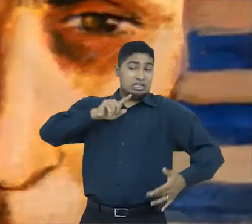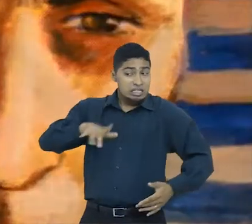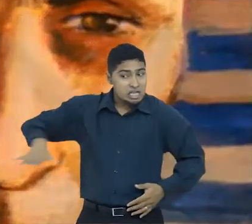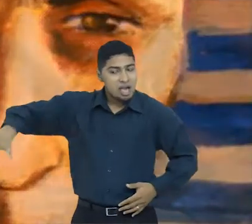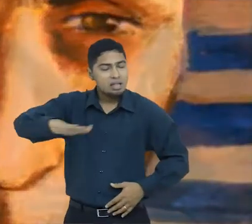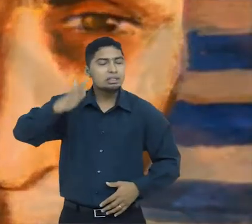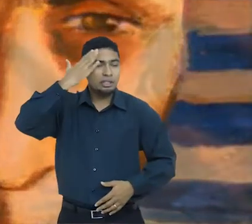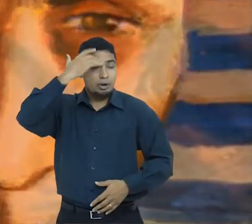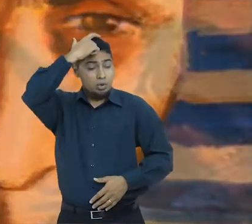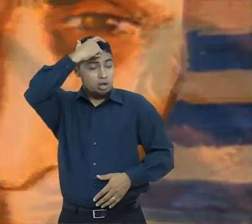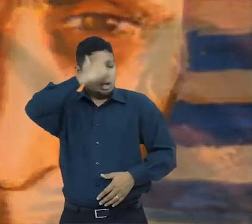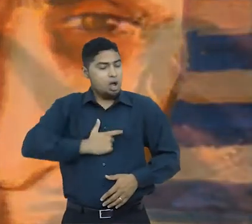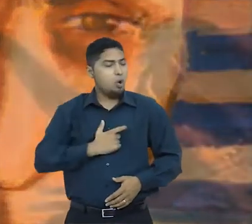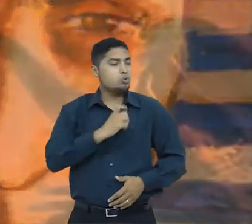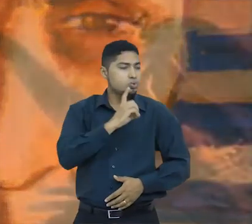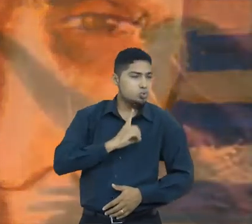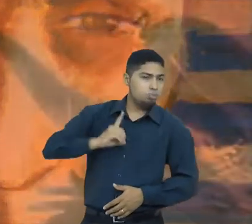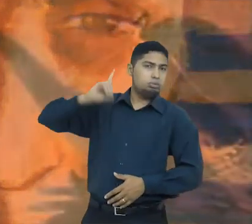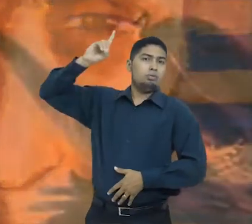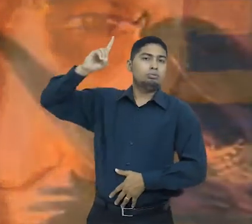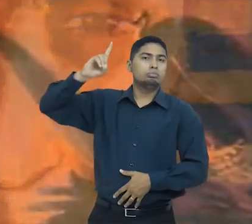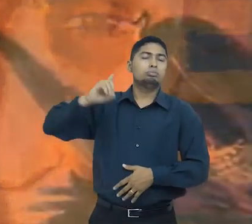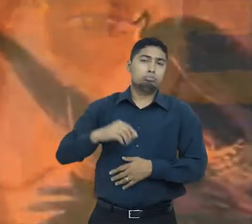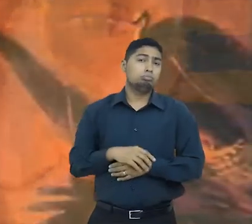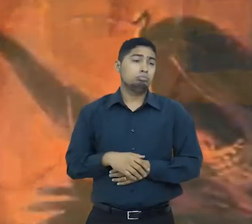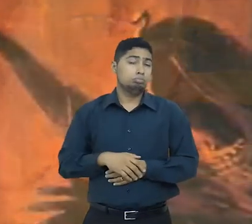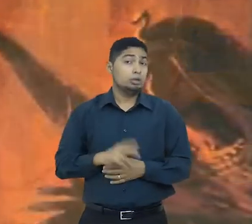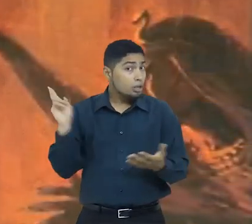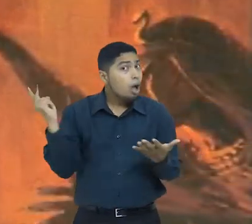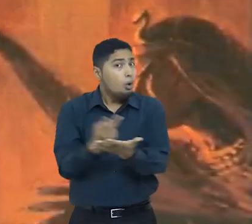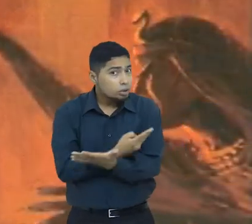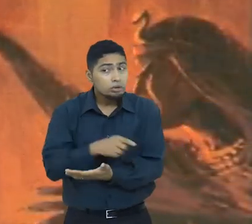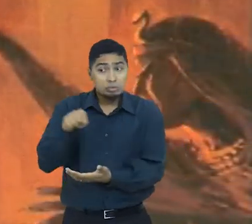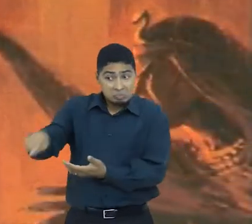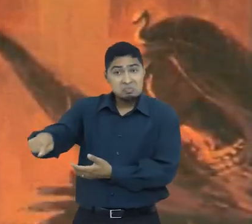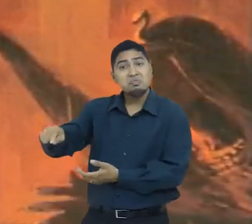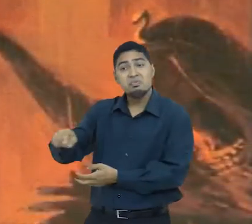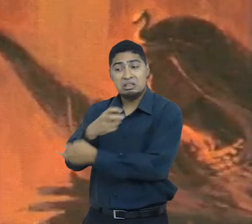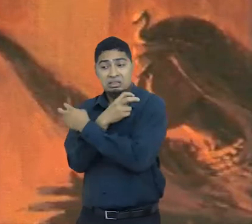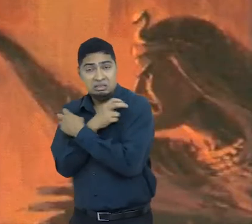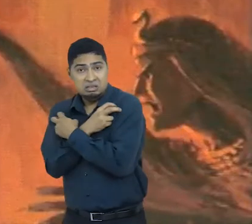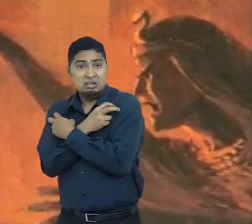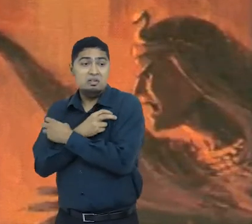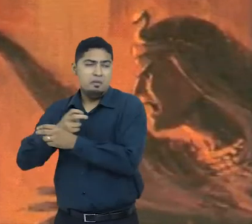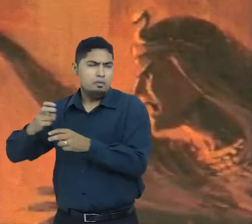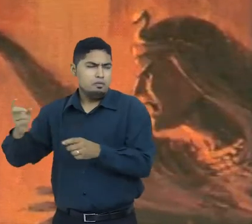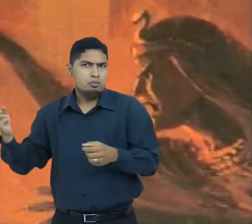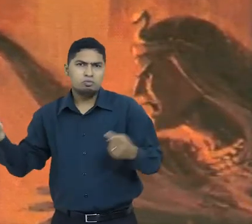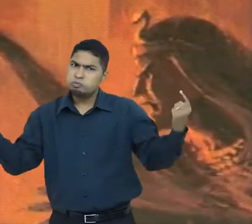eu sou Deus. As coisas aconteceram como Deus previu. Faraó e seus soldados voltaram-se contra os filhos de